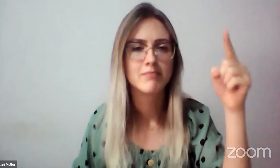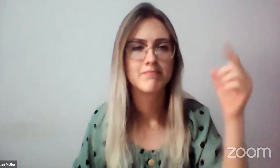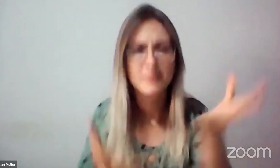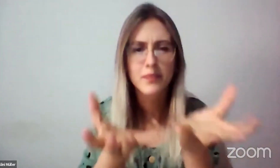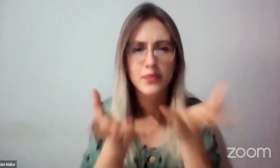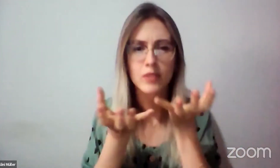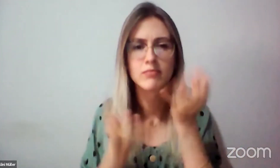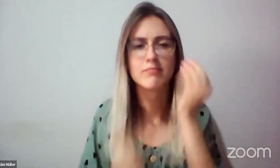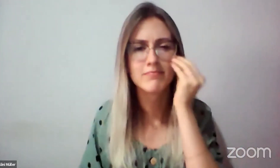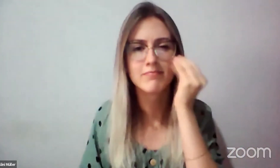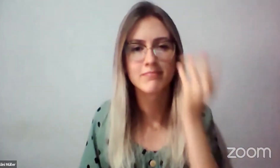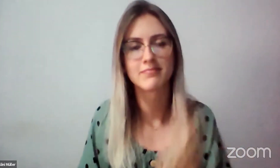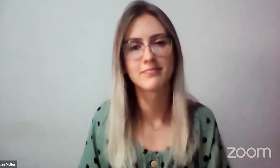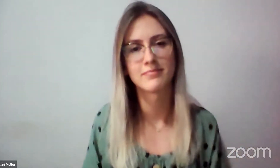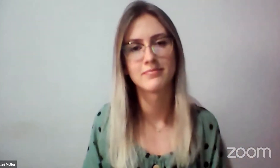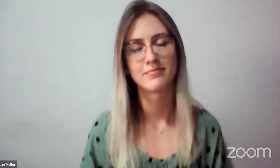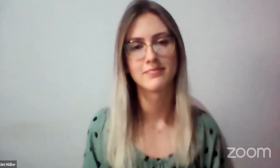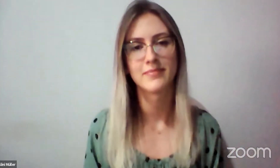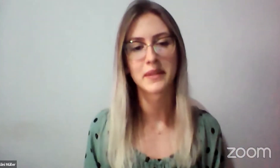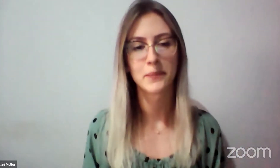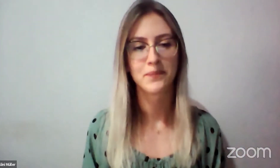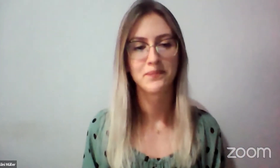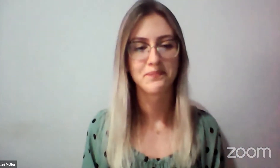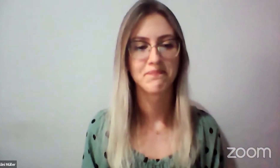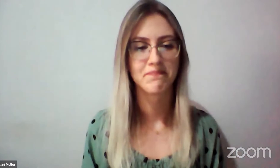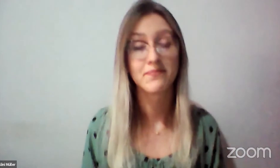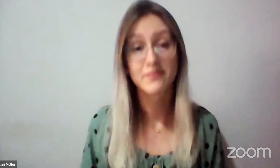Aí eu pensei, eu também quero, vou tentar.